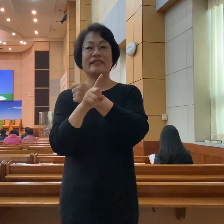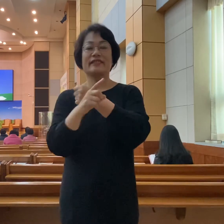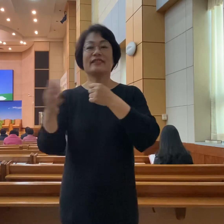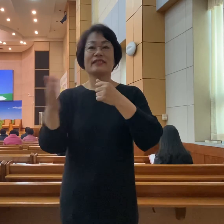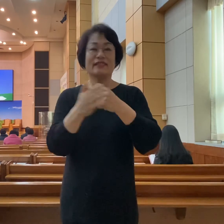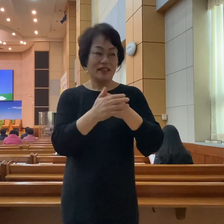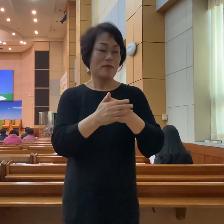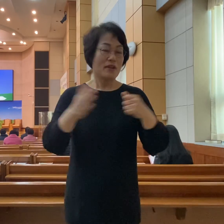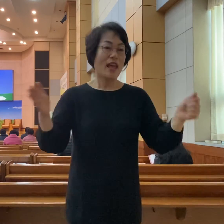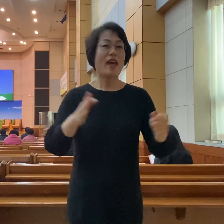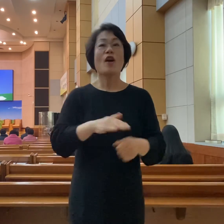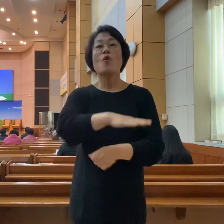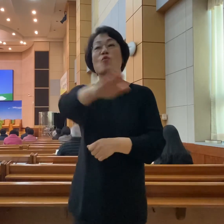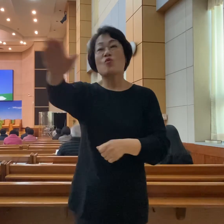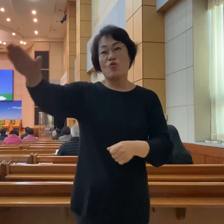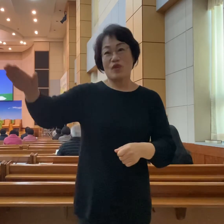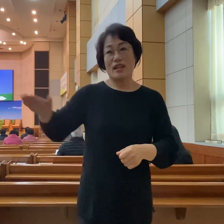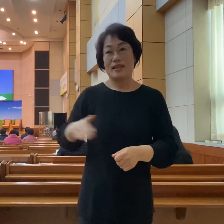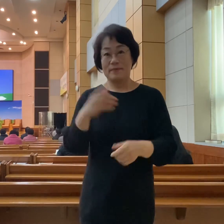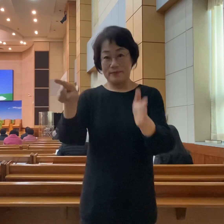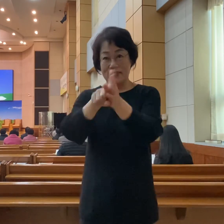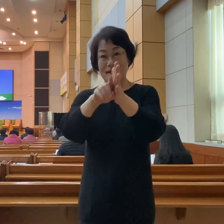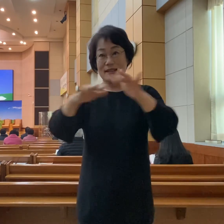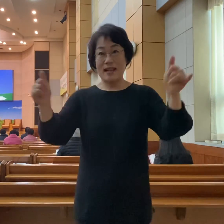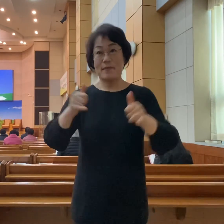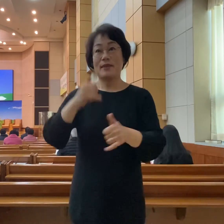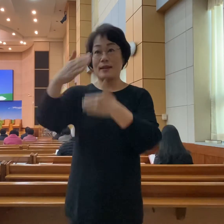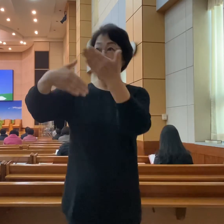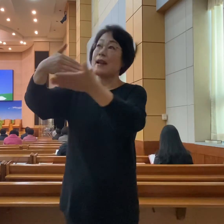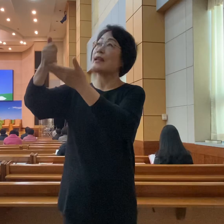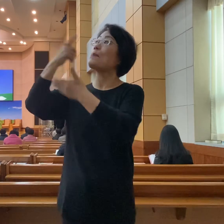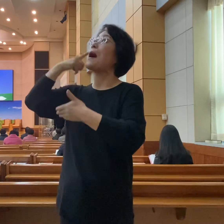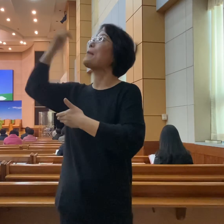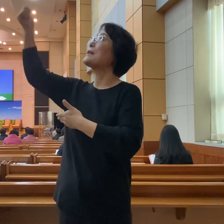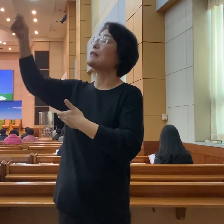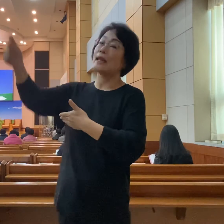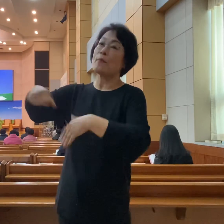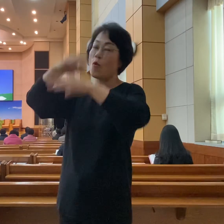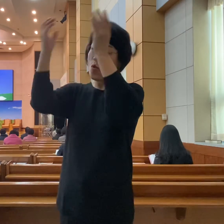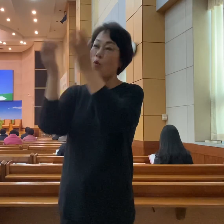하나님의 뜻대로 그의 뜻대로 무엇을 구합니다.